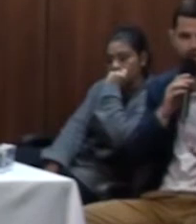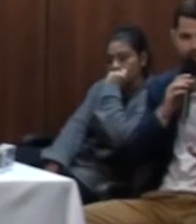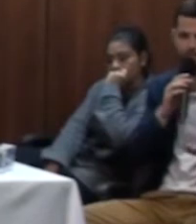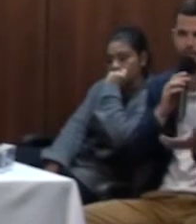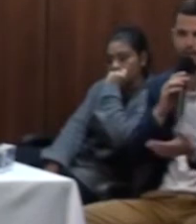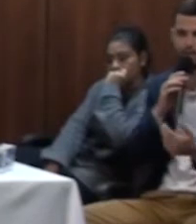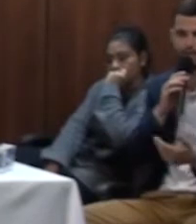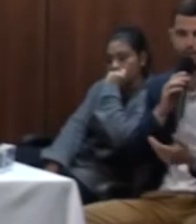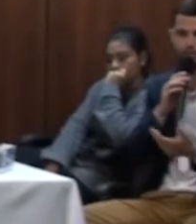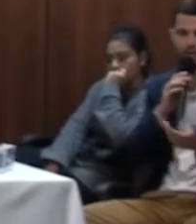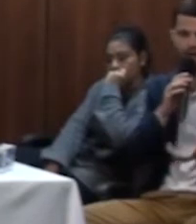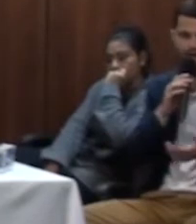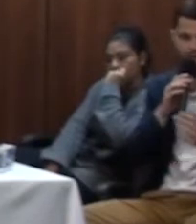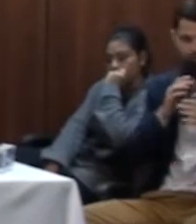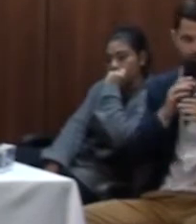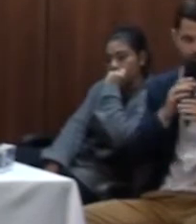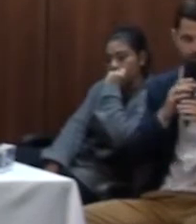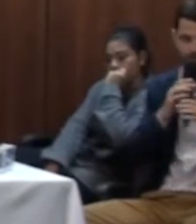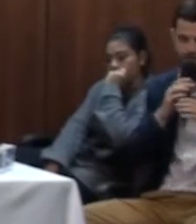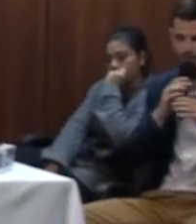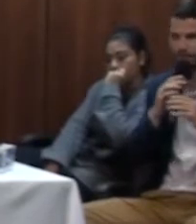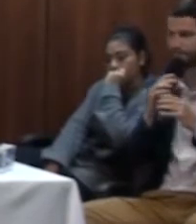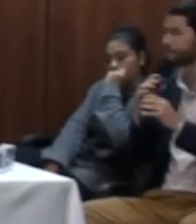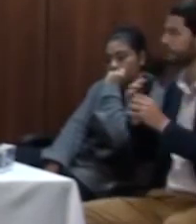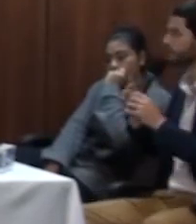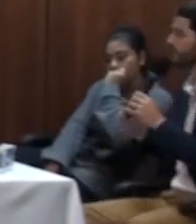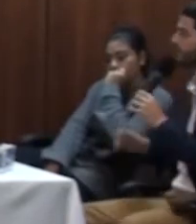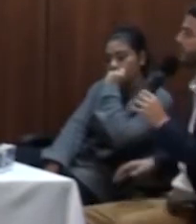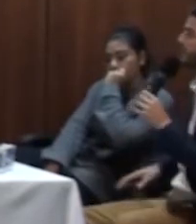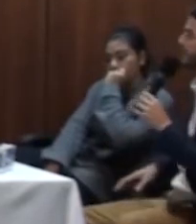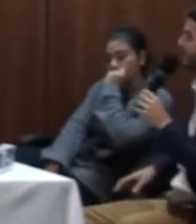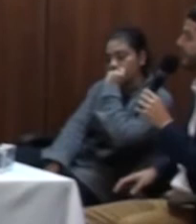que usuárias e usuários possam controlar a sua posição dentro dessa fila.